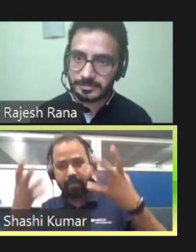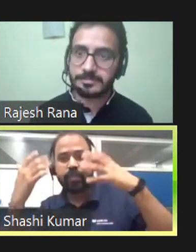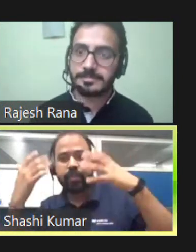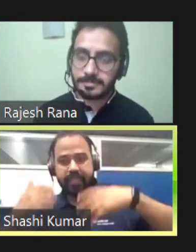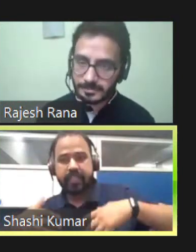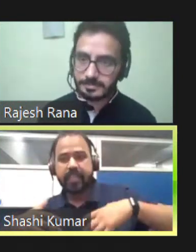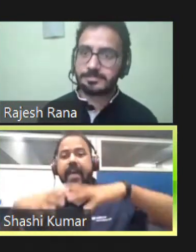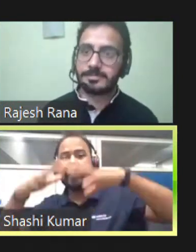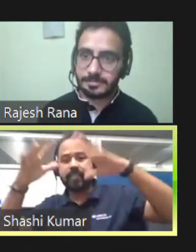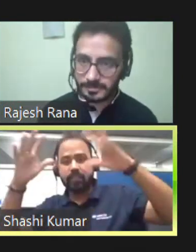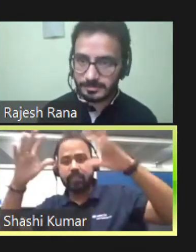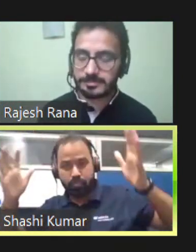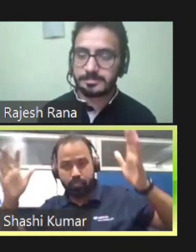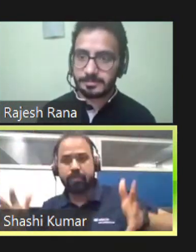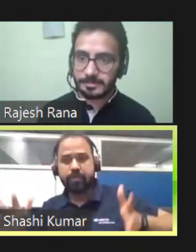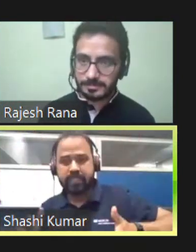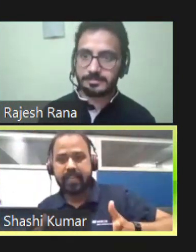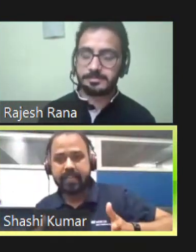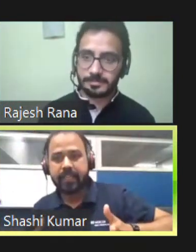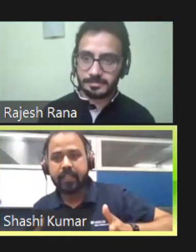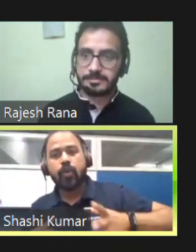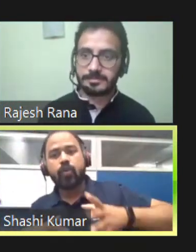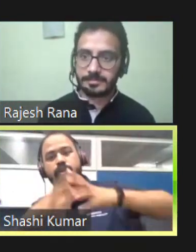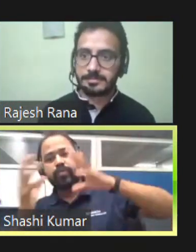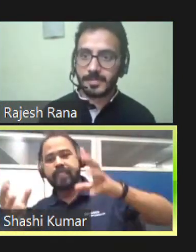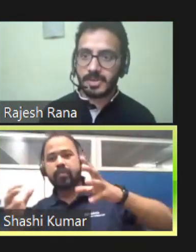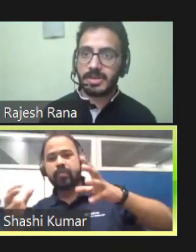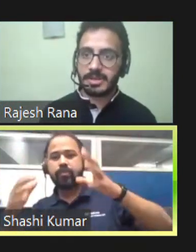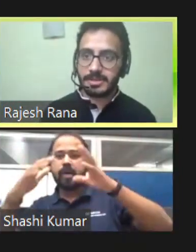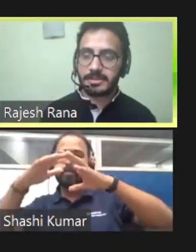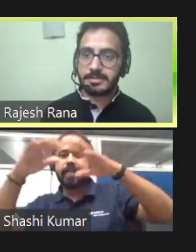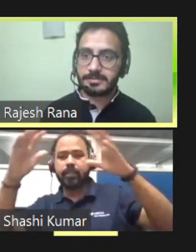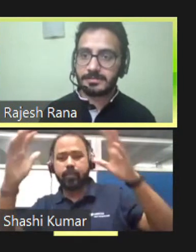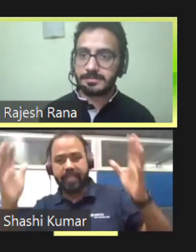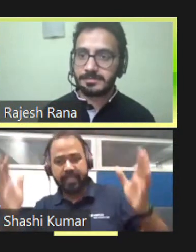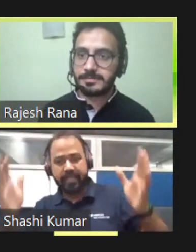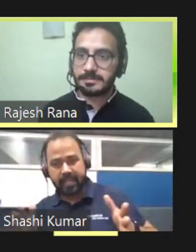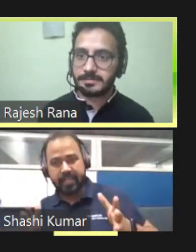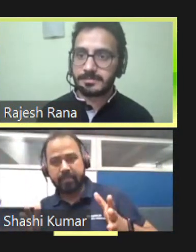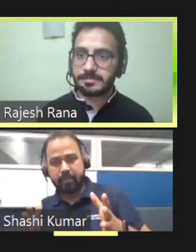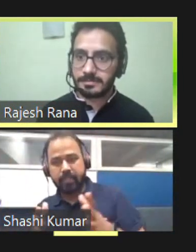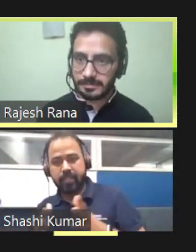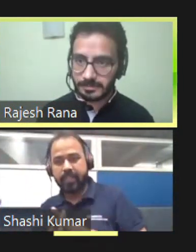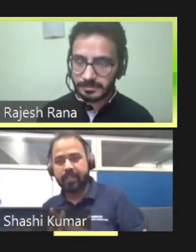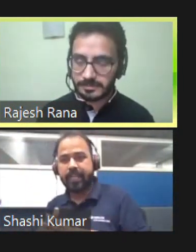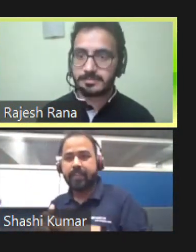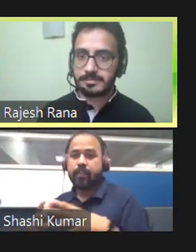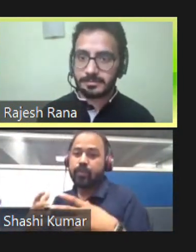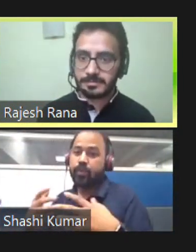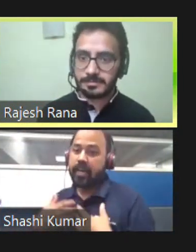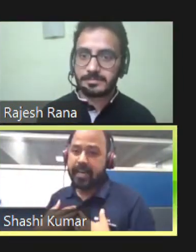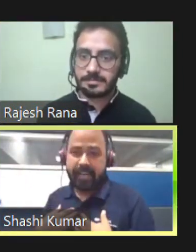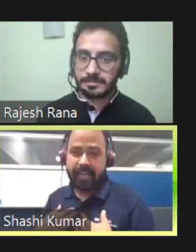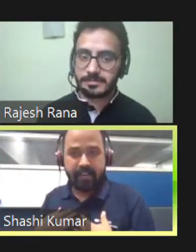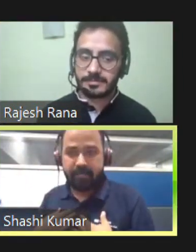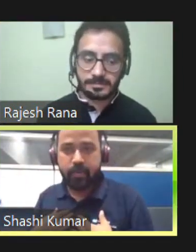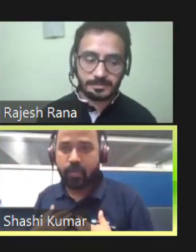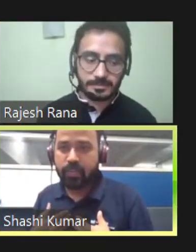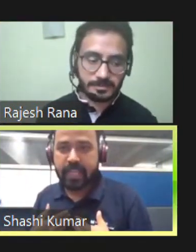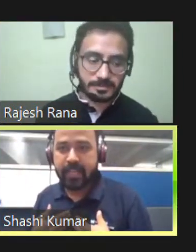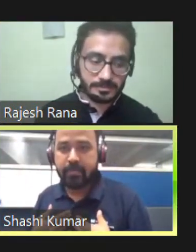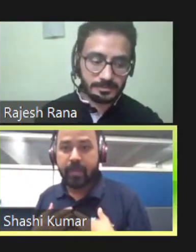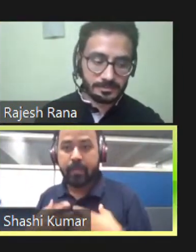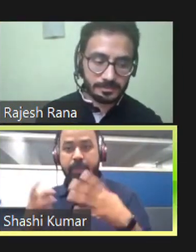जैसे आपको देखते हैं as an overall personality, उस वे से वो आपका एक unique name आपको देते हैं, right? So I have my